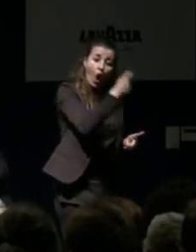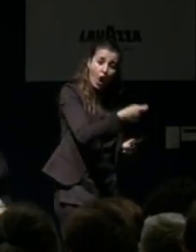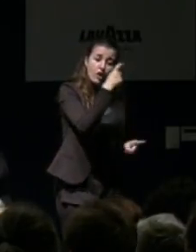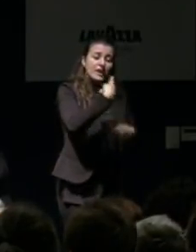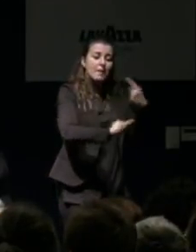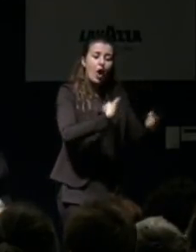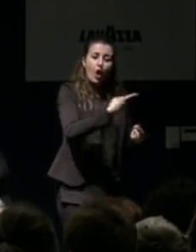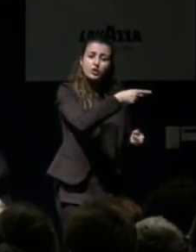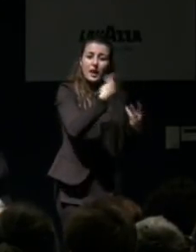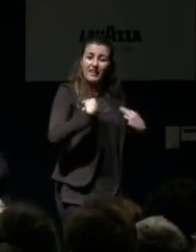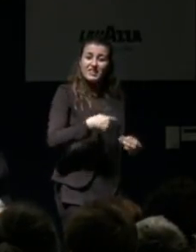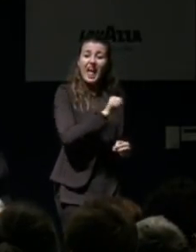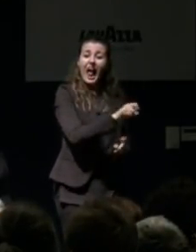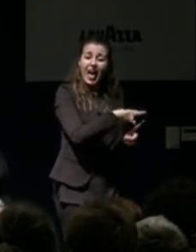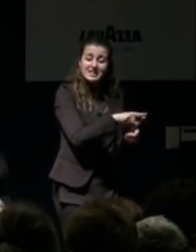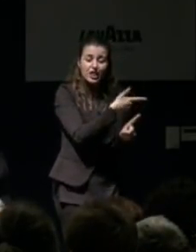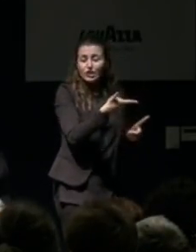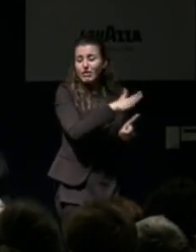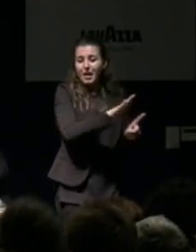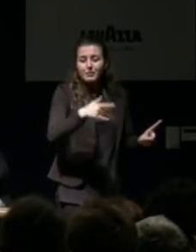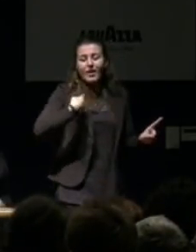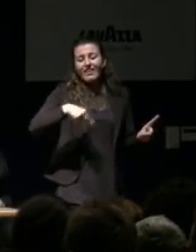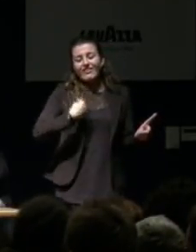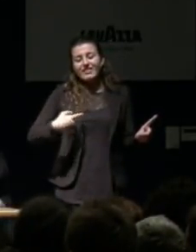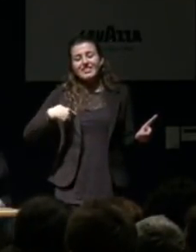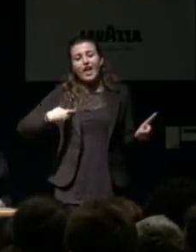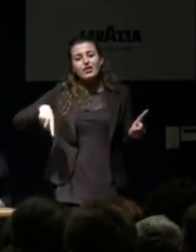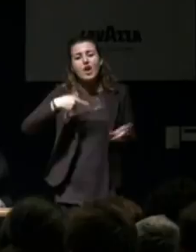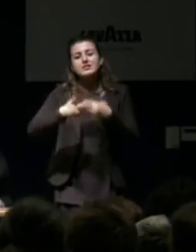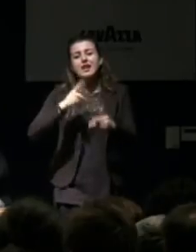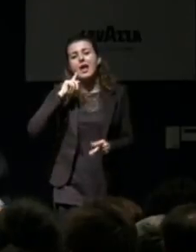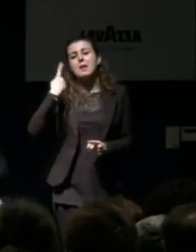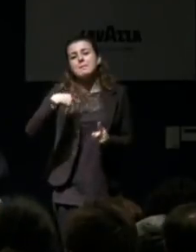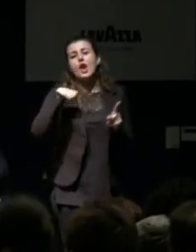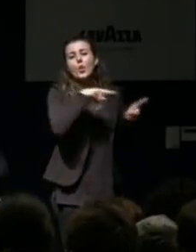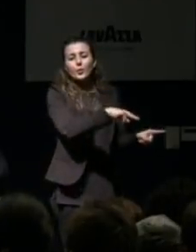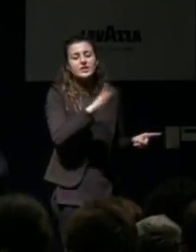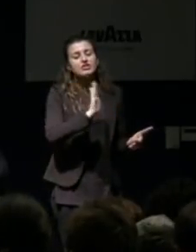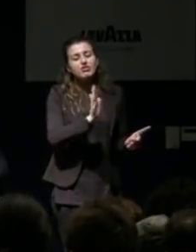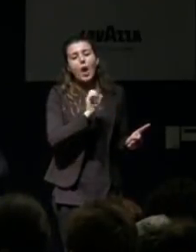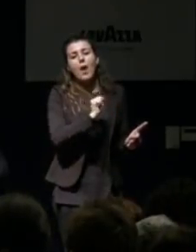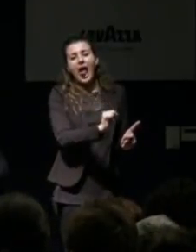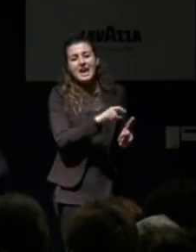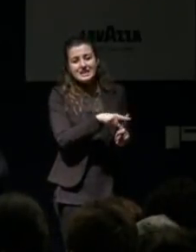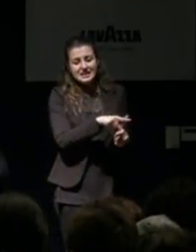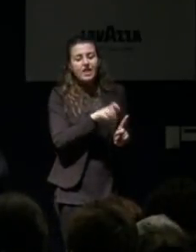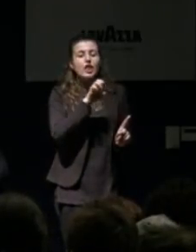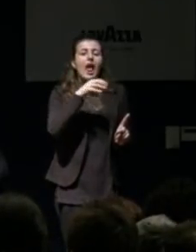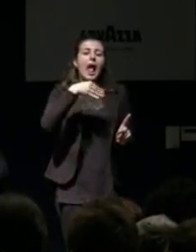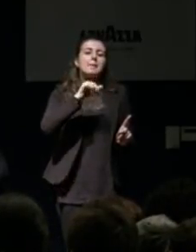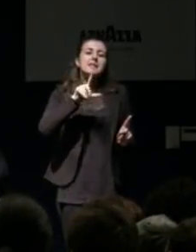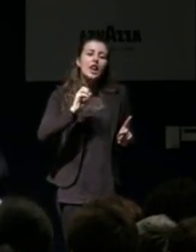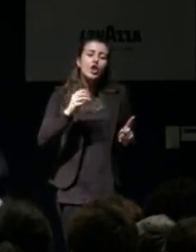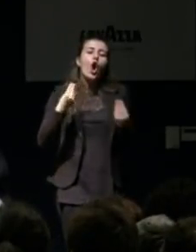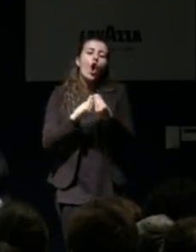nostre vite cercando di riempirle di condotte che gli sarebbero piaciute ciao alessandro emilio e compagni delle